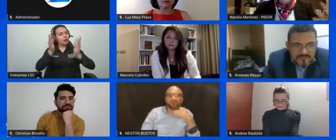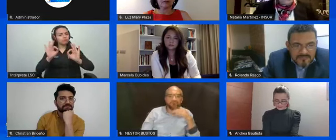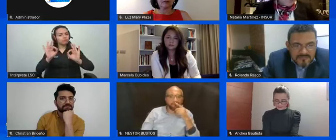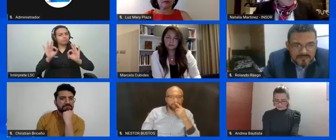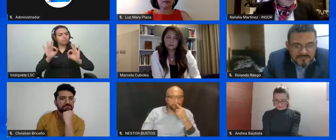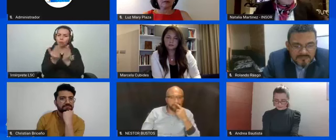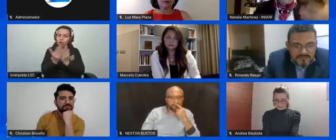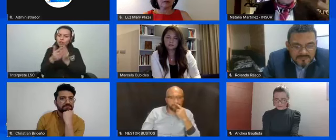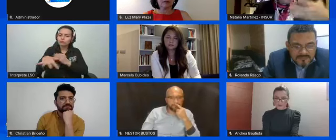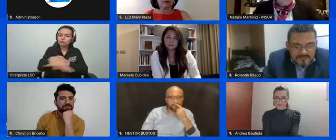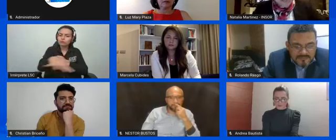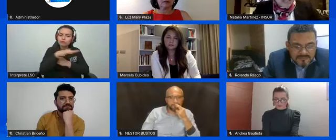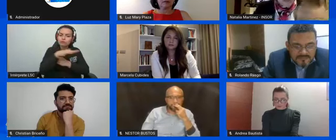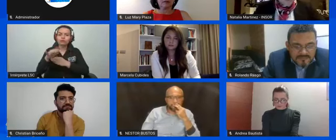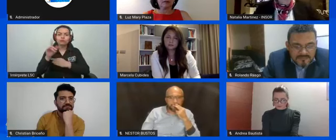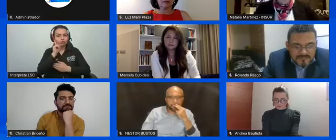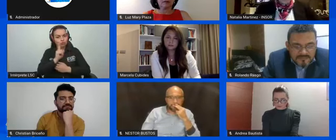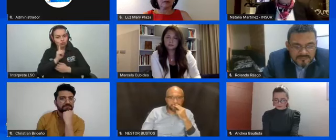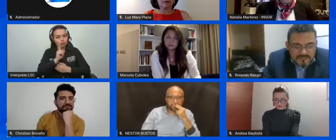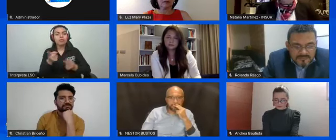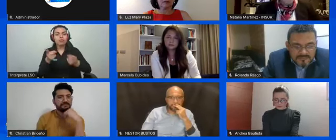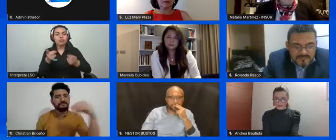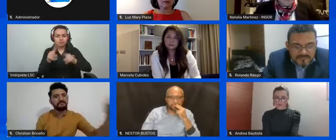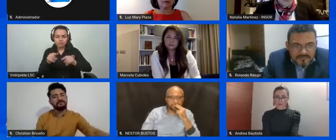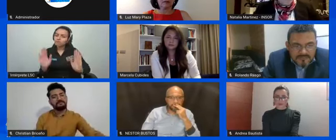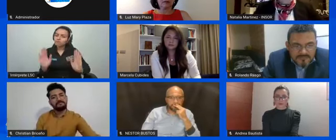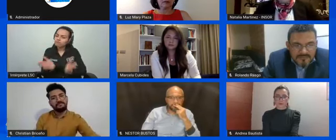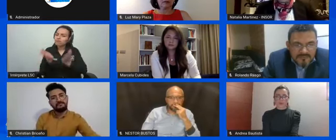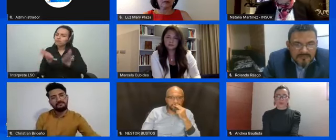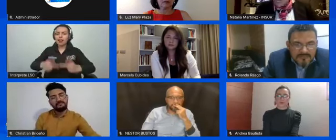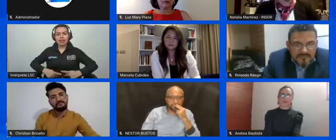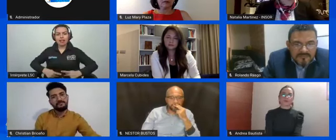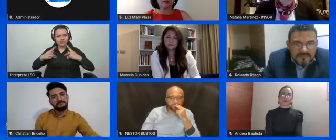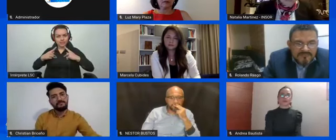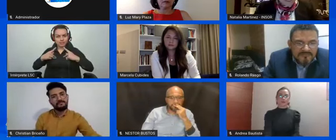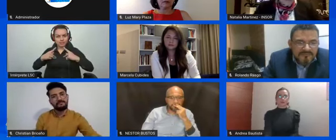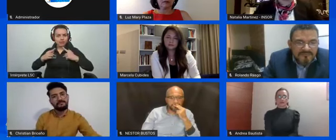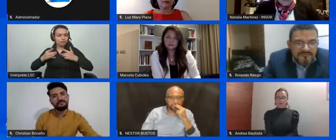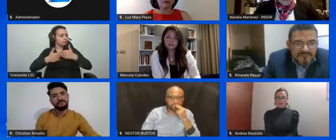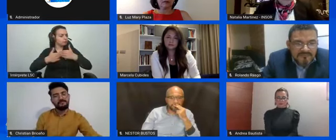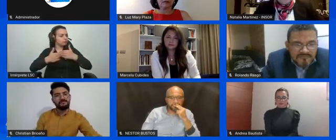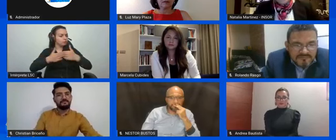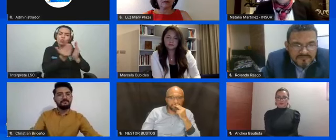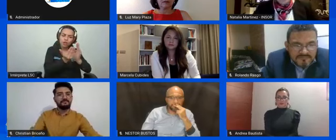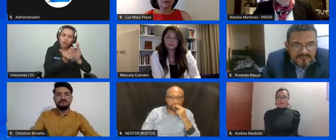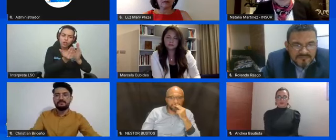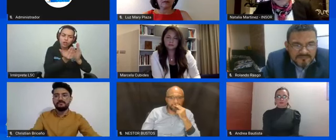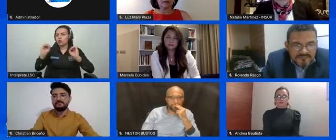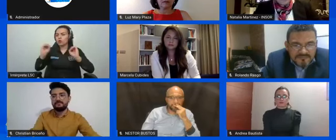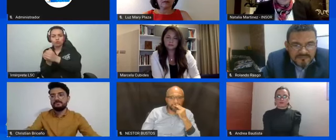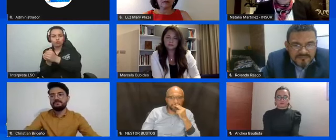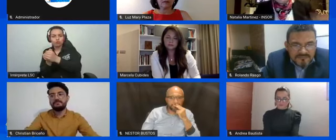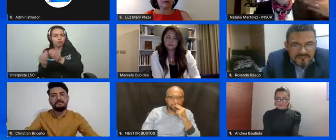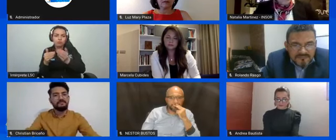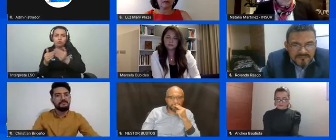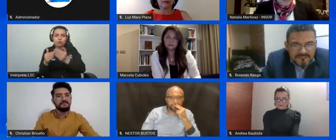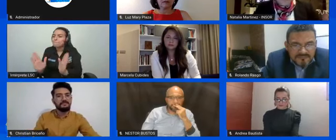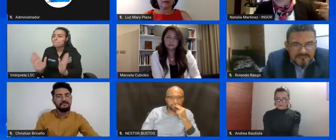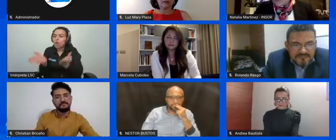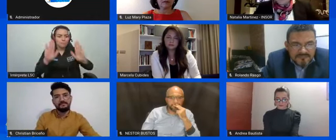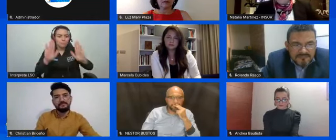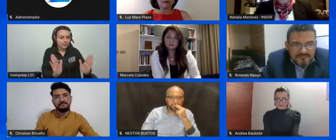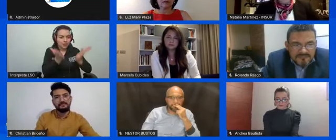la calidad de vida de las personas sordas, sea en términos educativos, en términos de inclusión social. Hoy en día seguimos viendo estos resultados, tanto